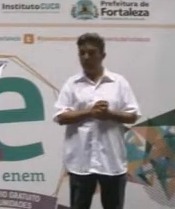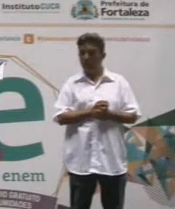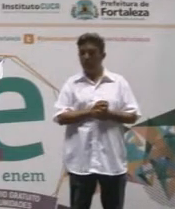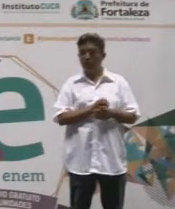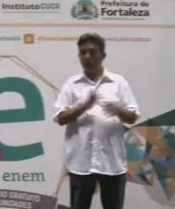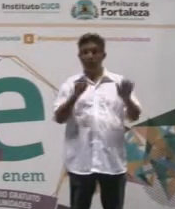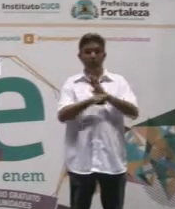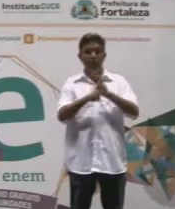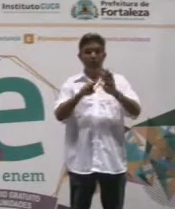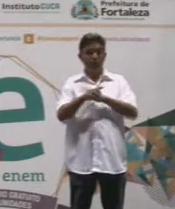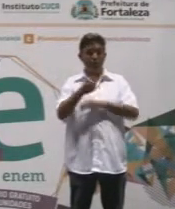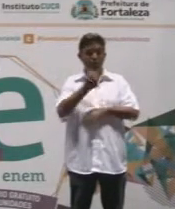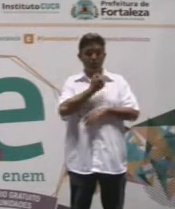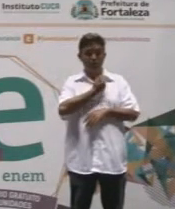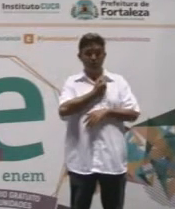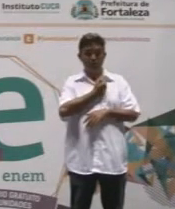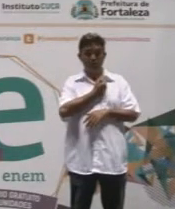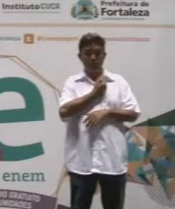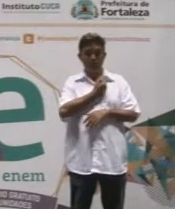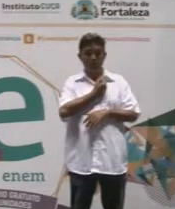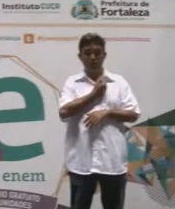para a